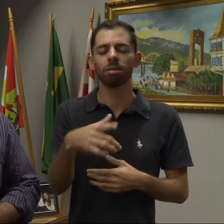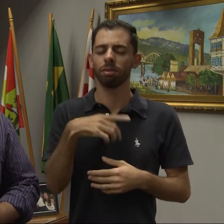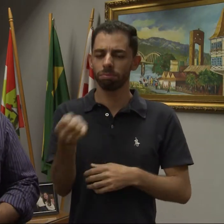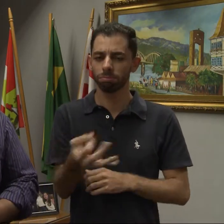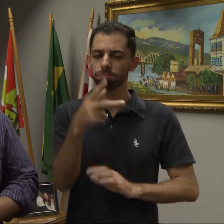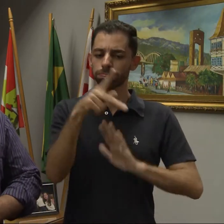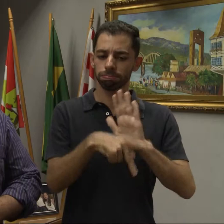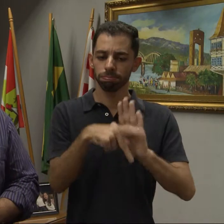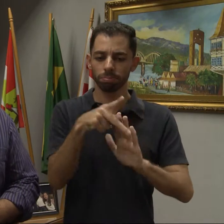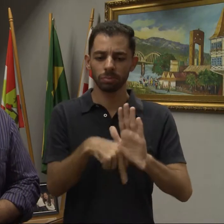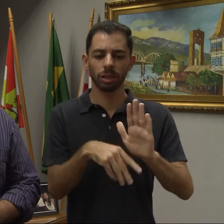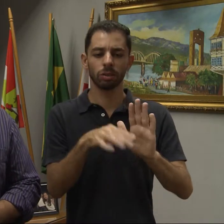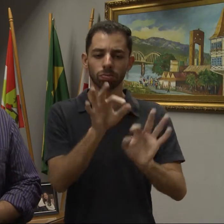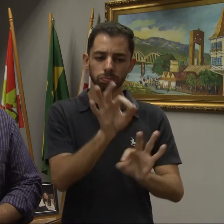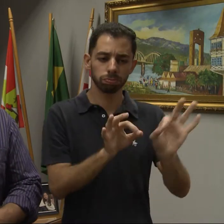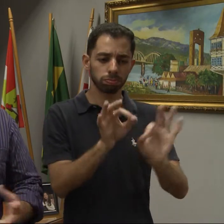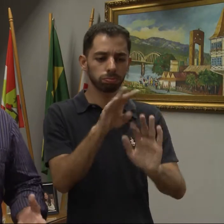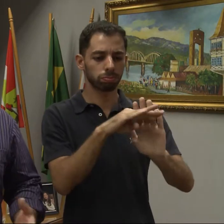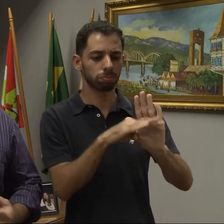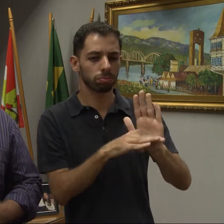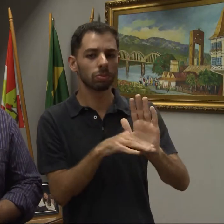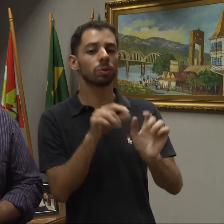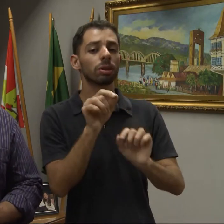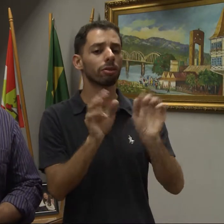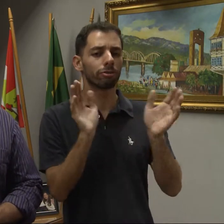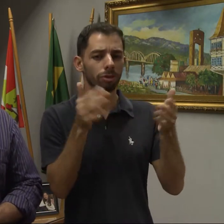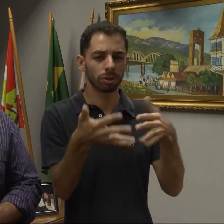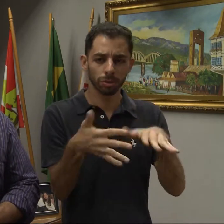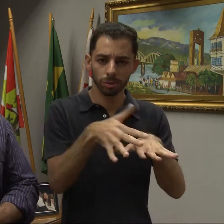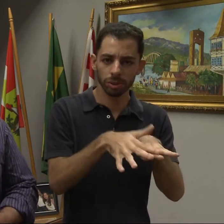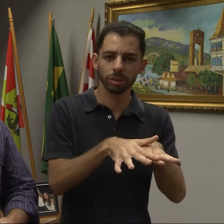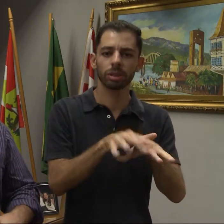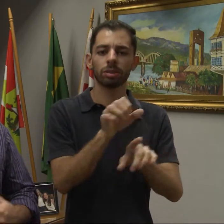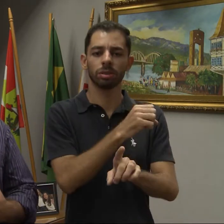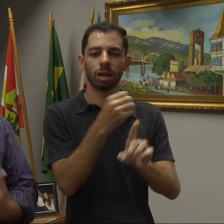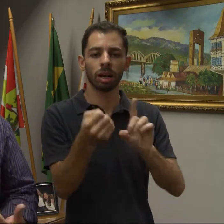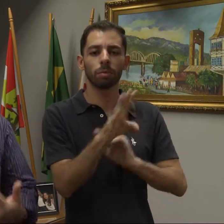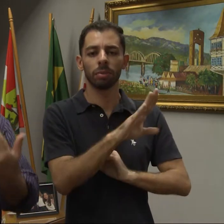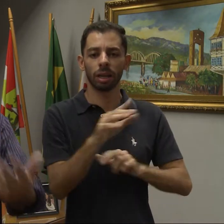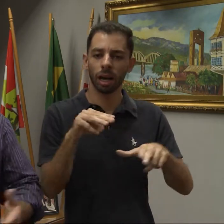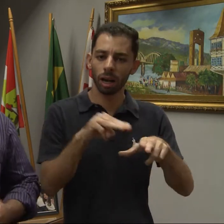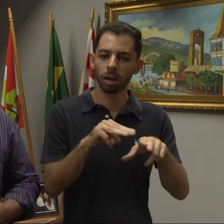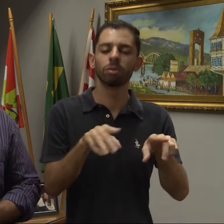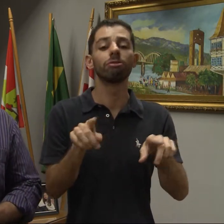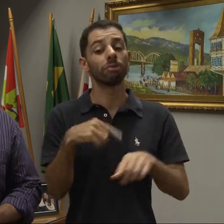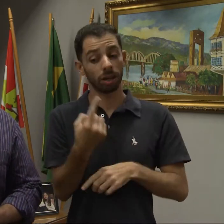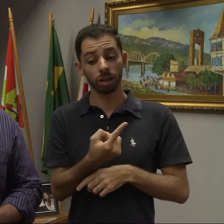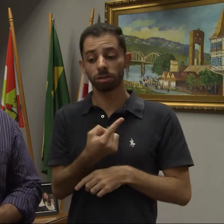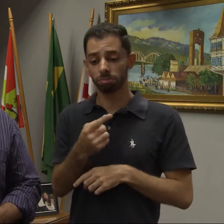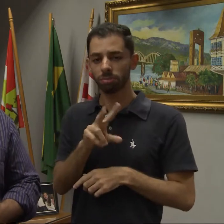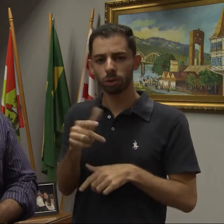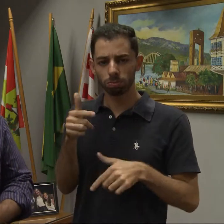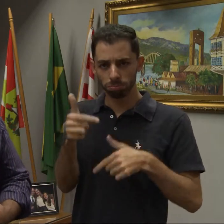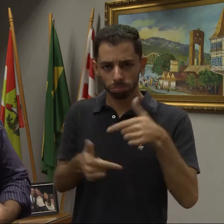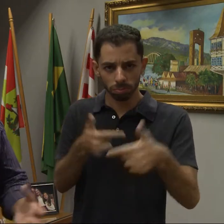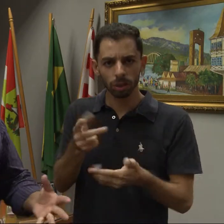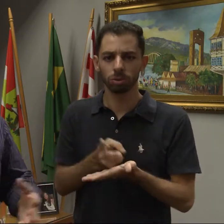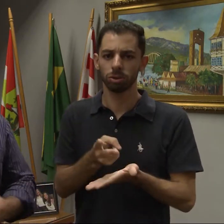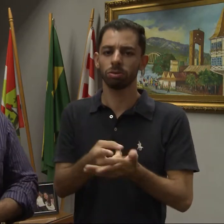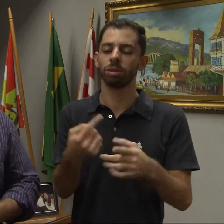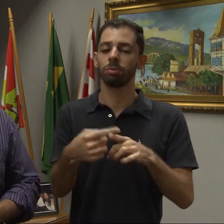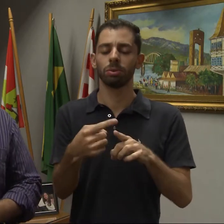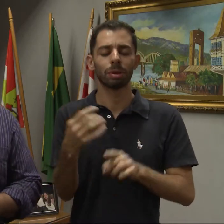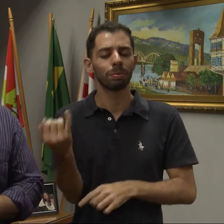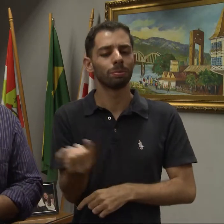projetos na área de inclusão social no município, vamos continuar trabalhando projetos dessa natureza, porque